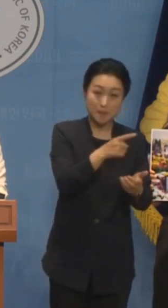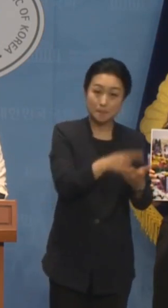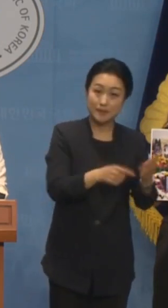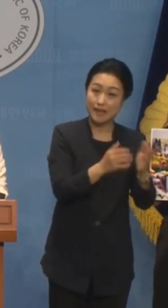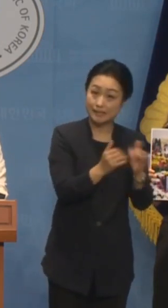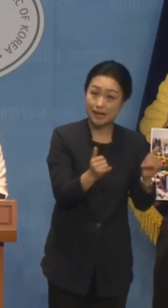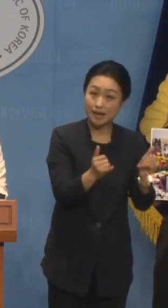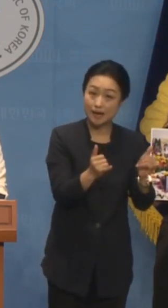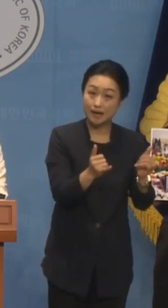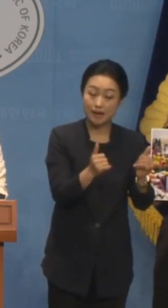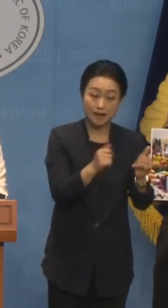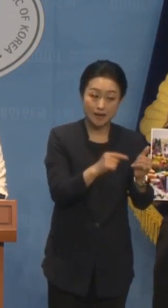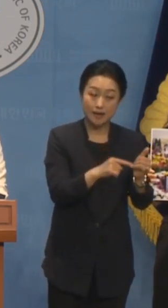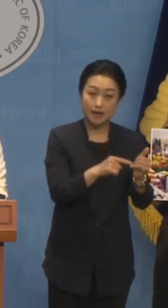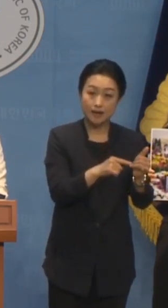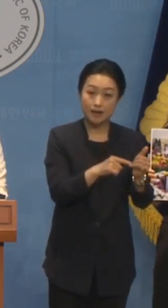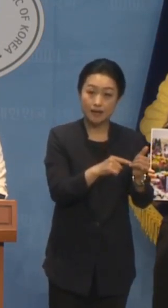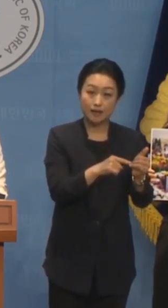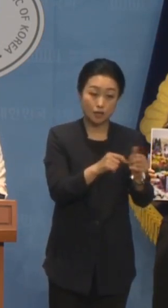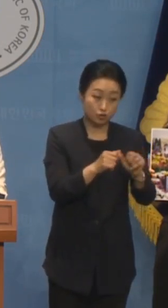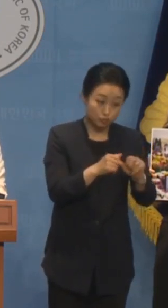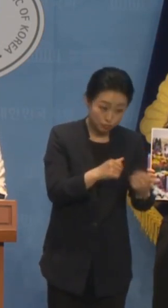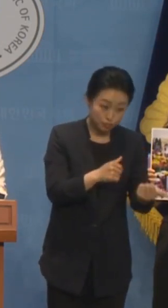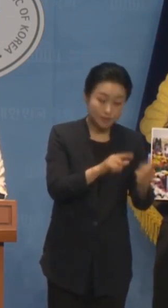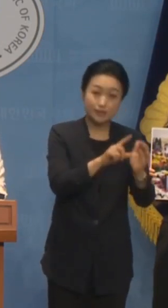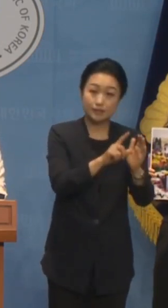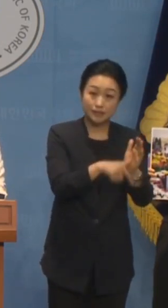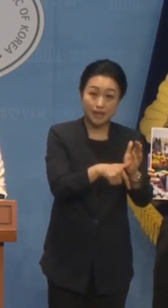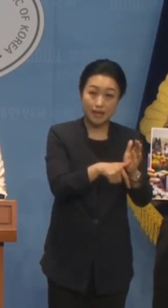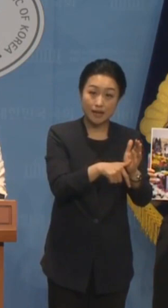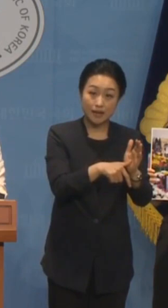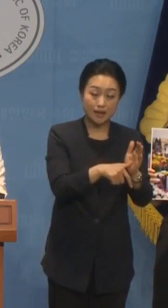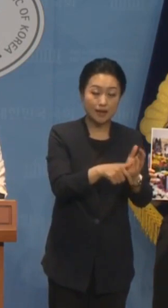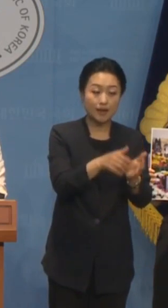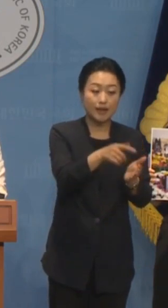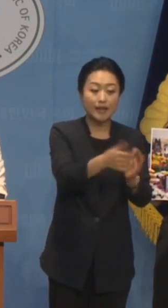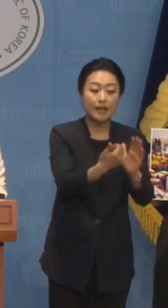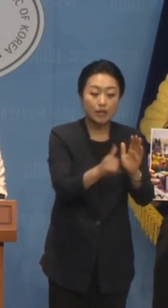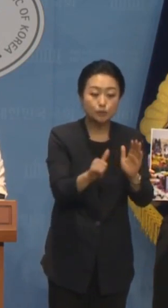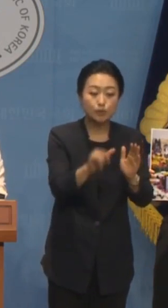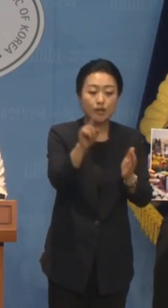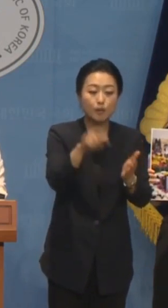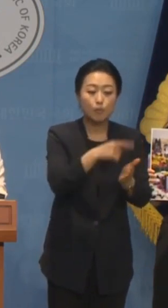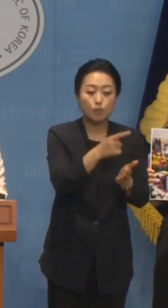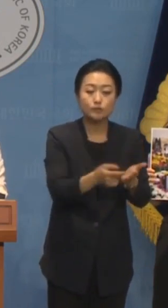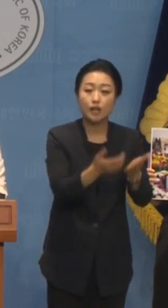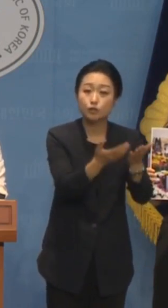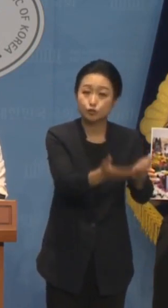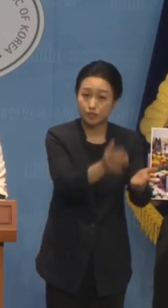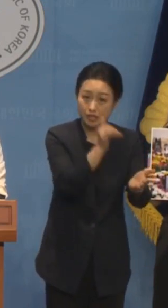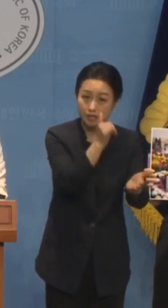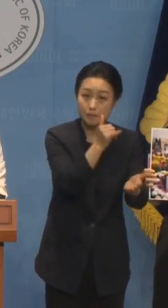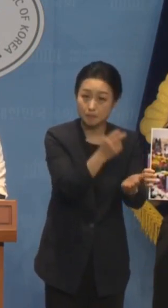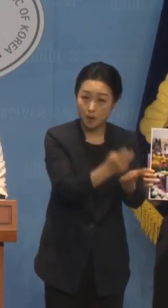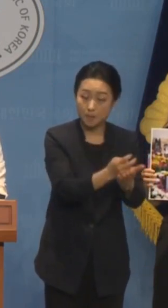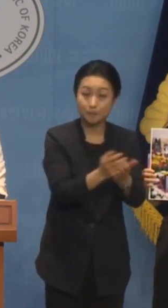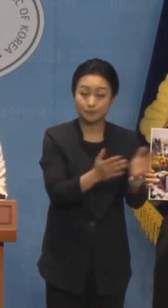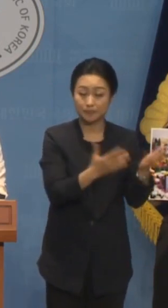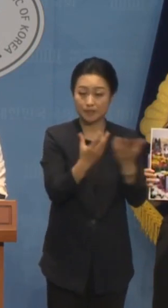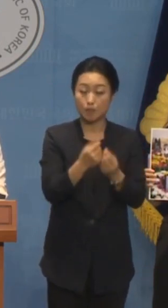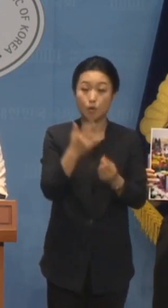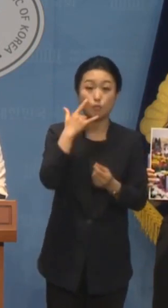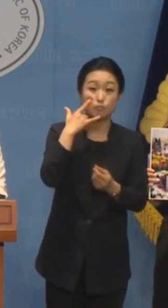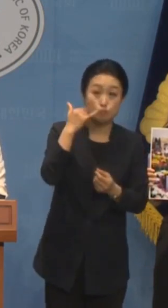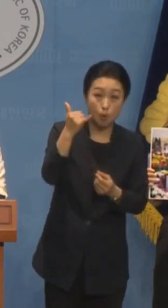아닌 유족에게 줄 수 있게 했습니다. 두 번째는 엄마 아빠가 범죄 피해로